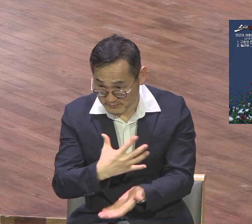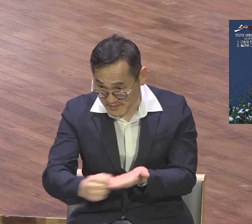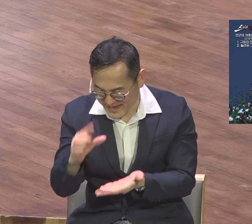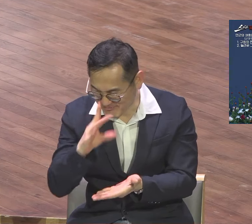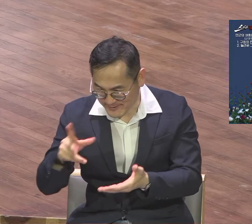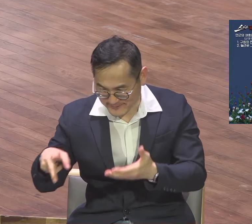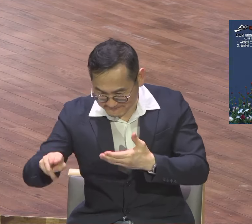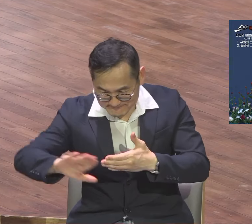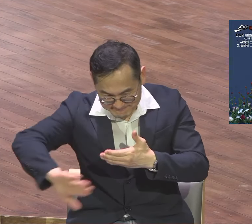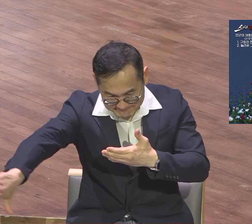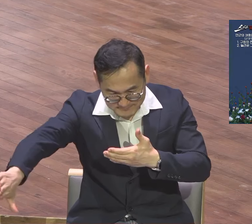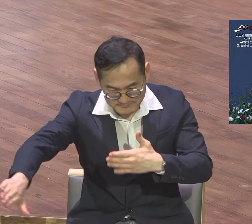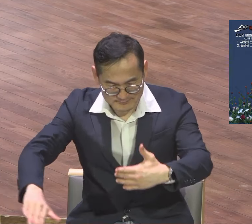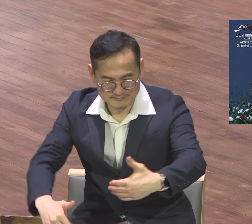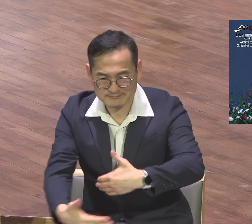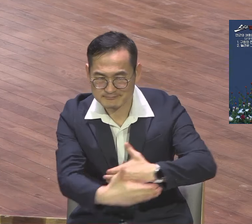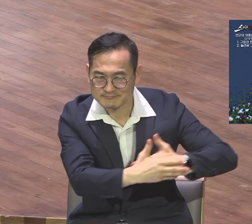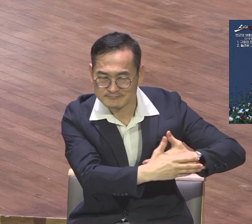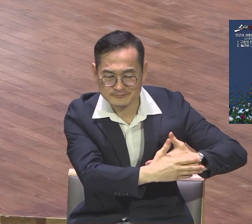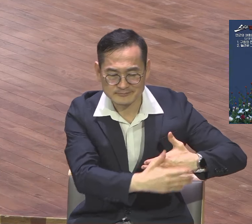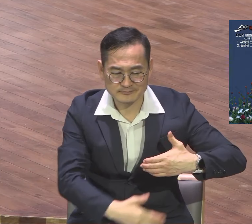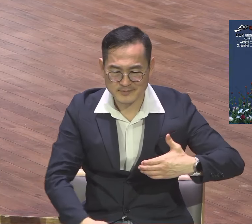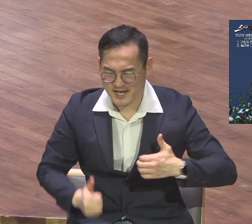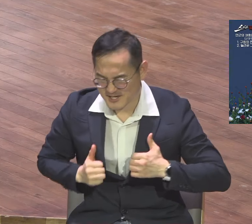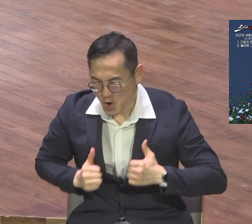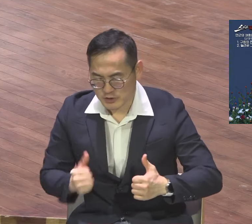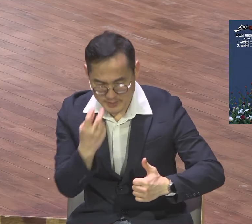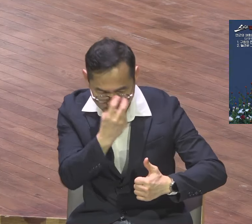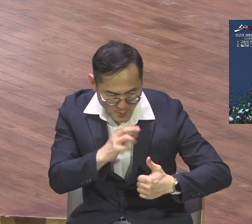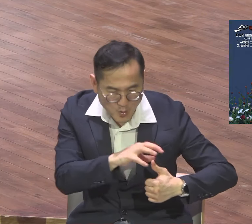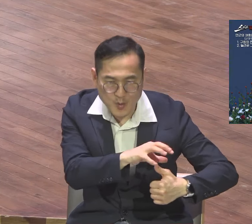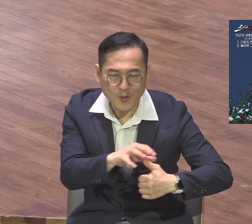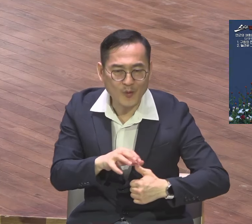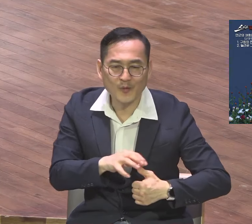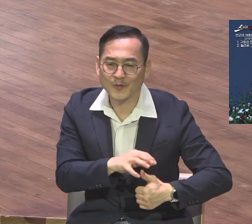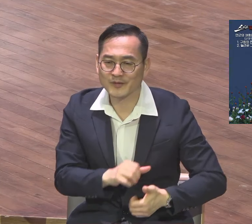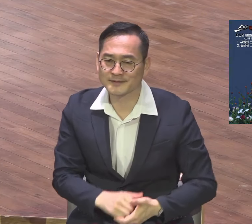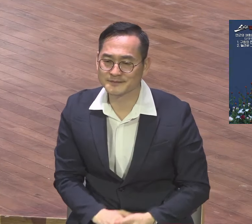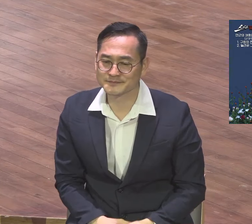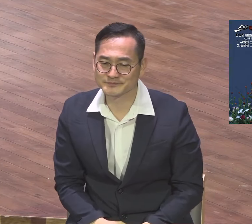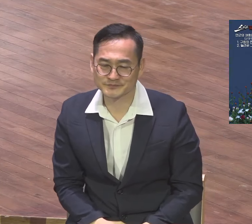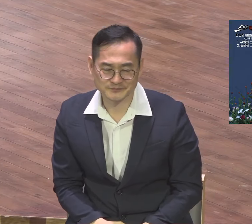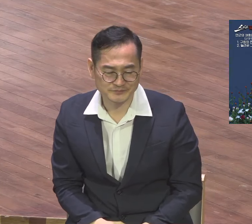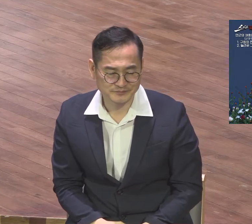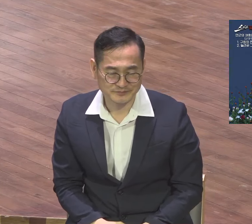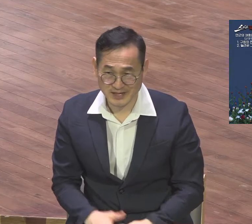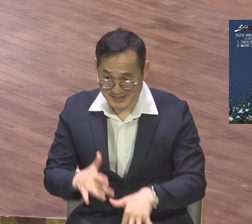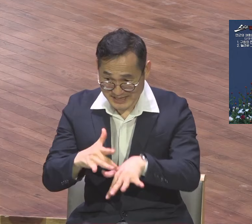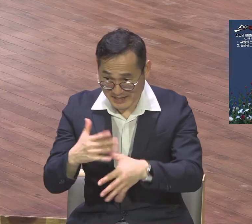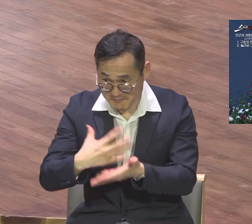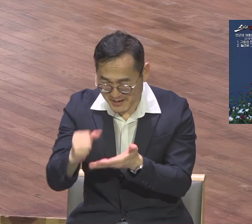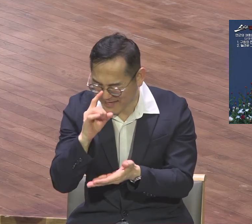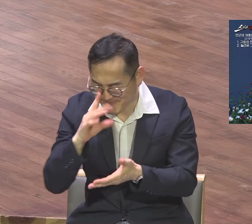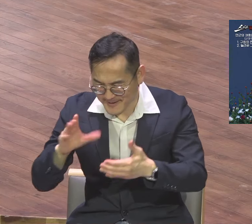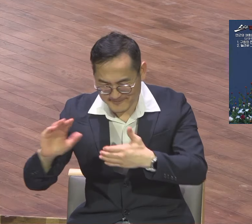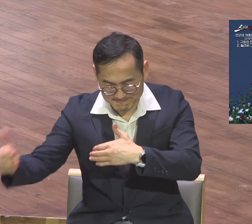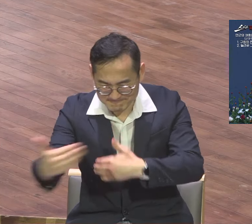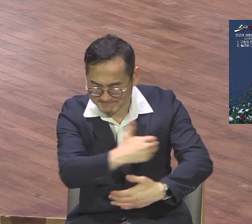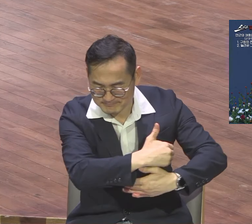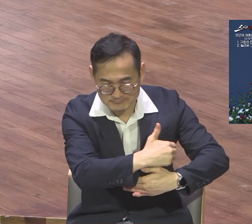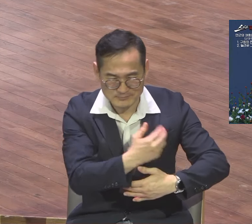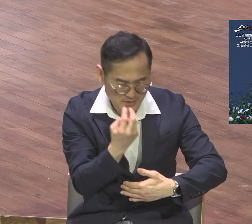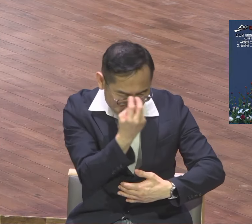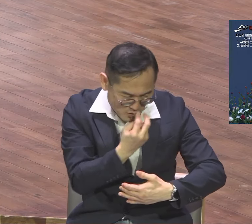않으시려고 강한 질투심을 가지고 우리를 지키신다. 마귀에게 안 뺏기려고 우리를 안